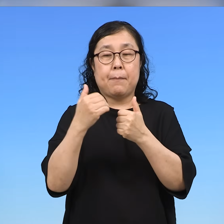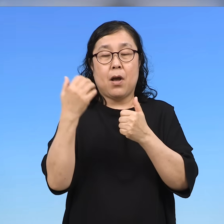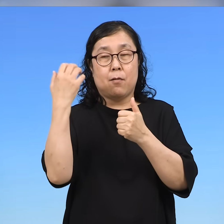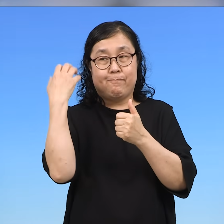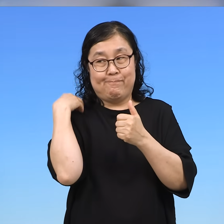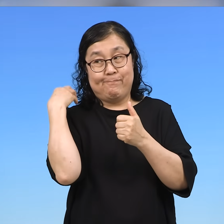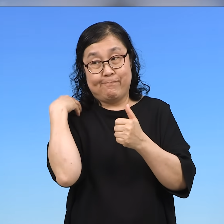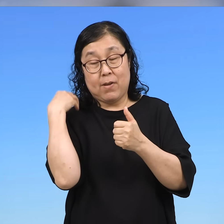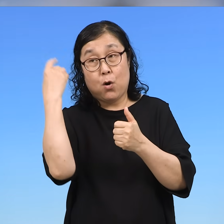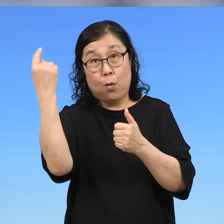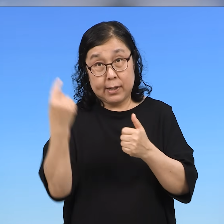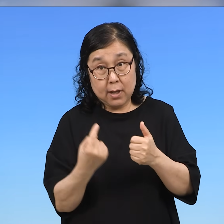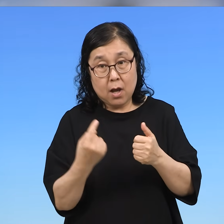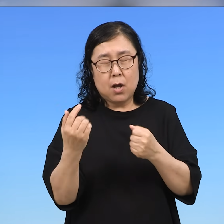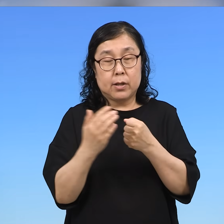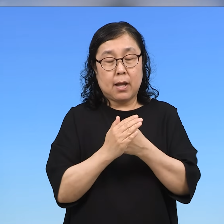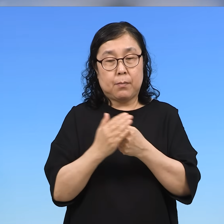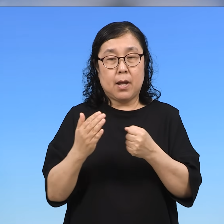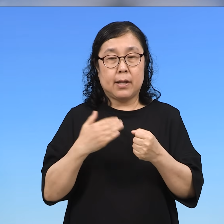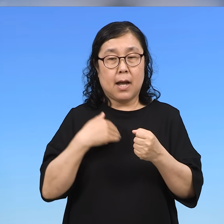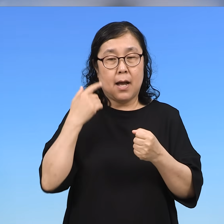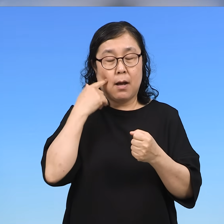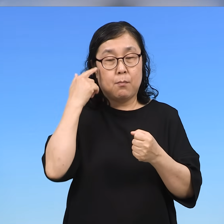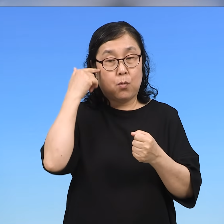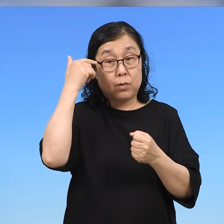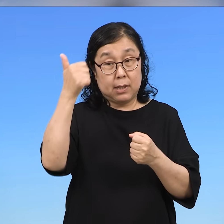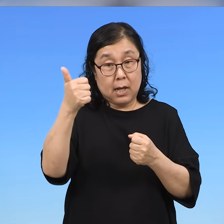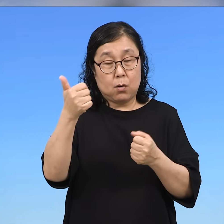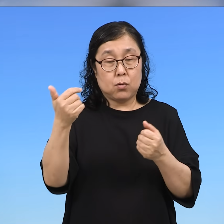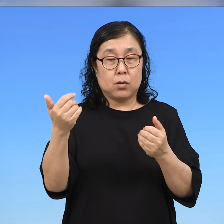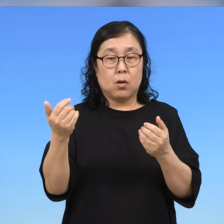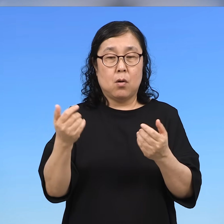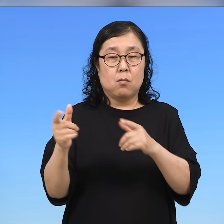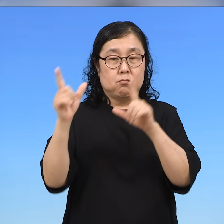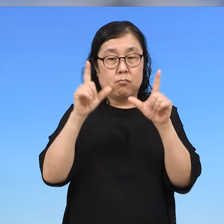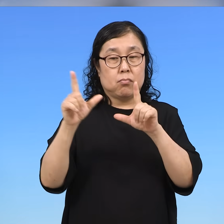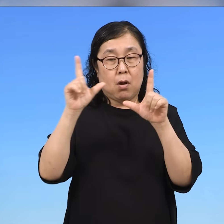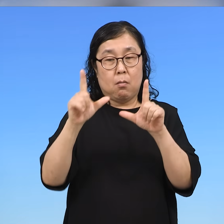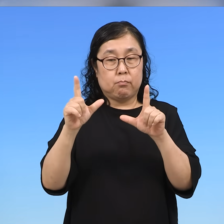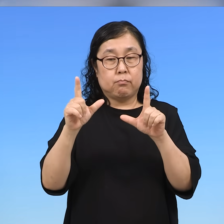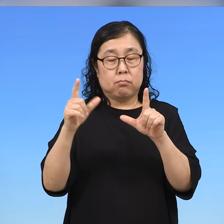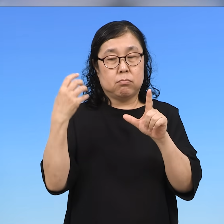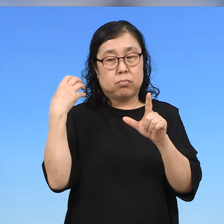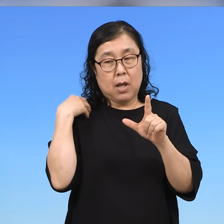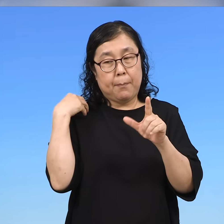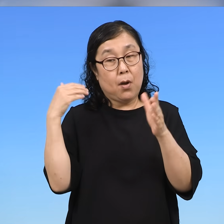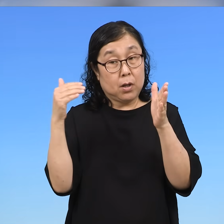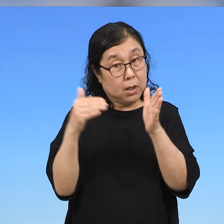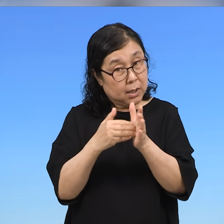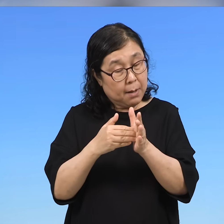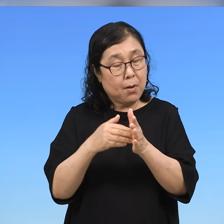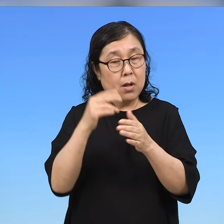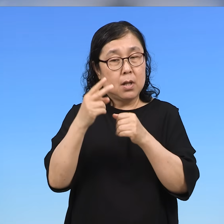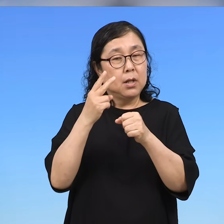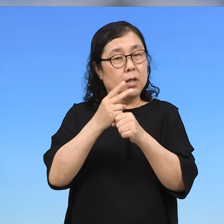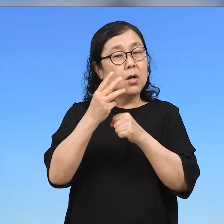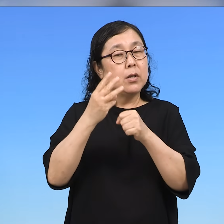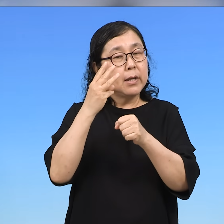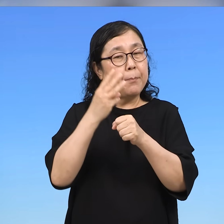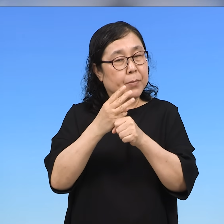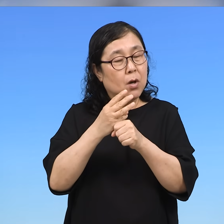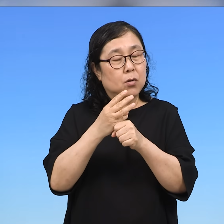목회자로서의 역할이 다 끝나면은 뭐 한 2, 3년 인생 마무리하고 그렇게 하고 인생을 끝냈으면 좋겠다는